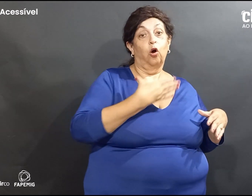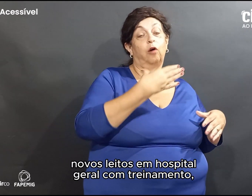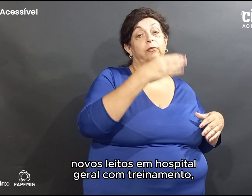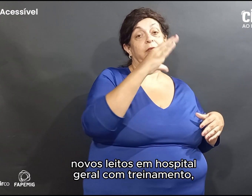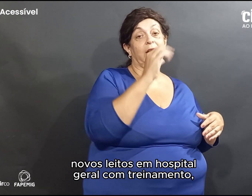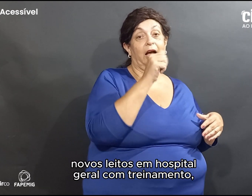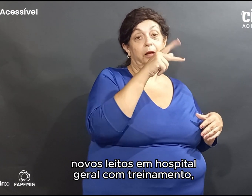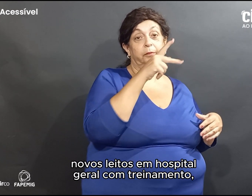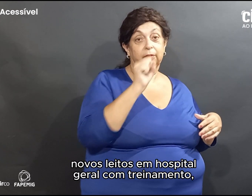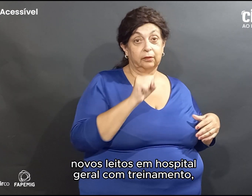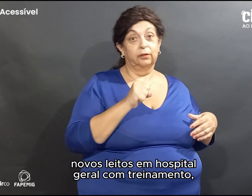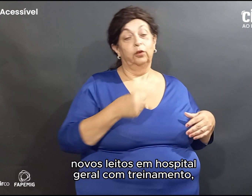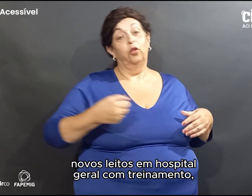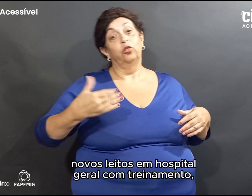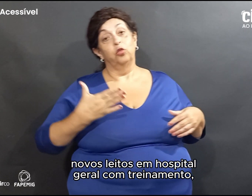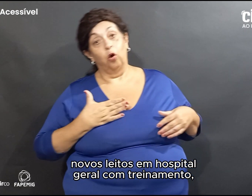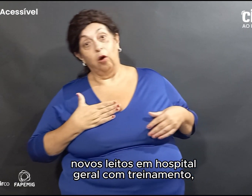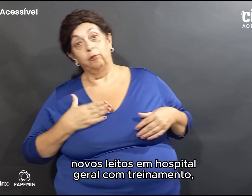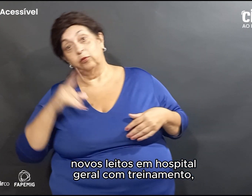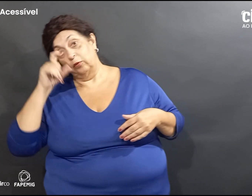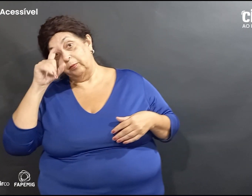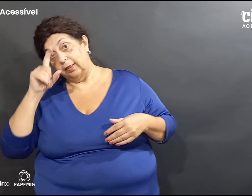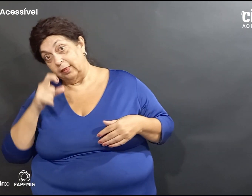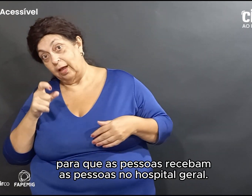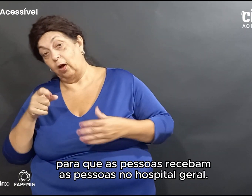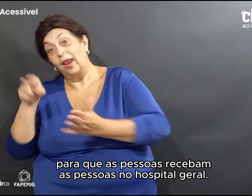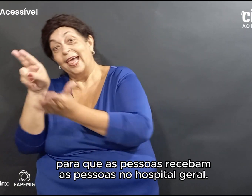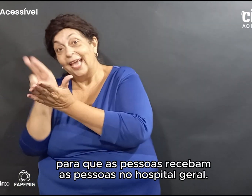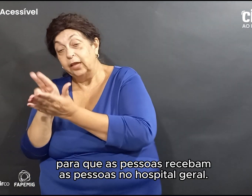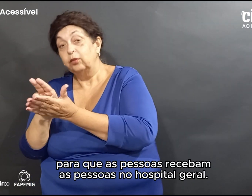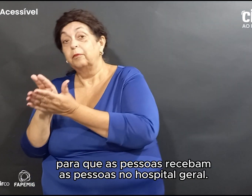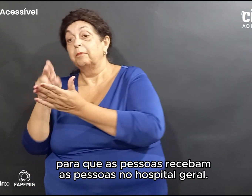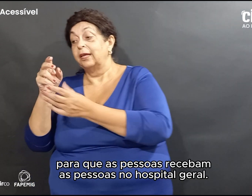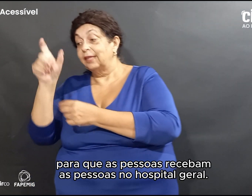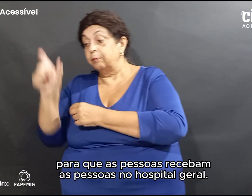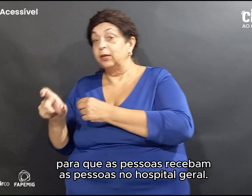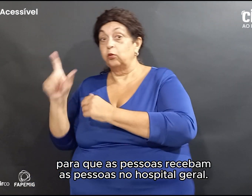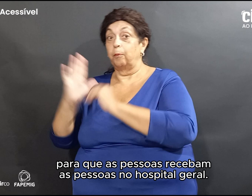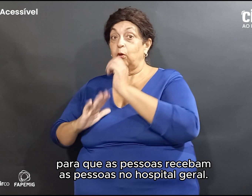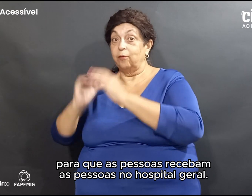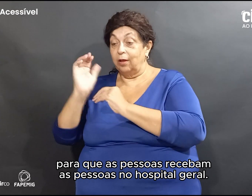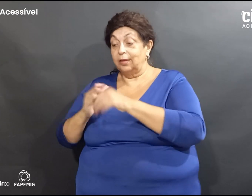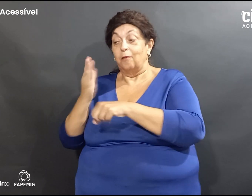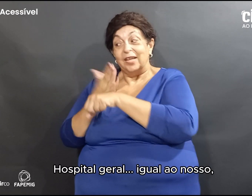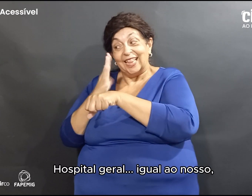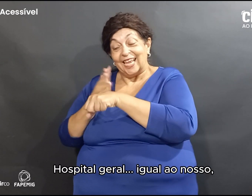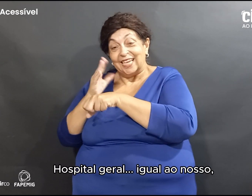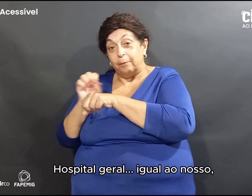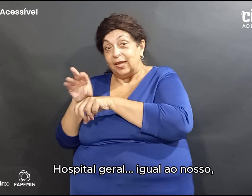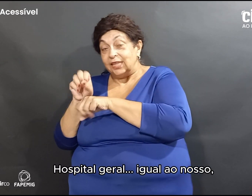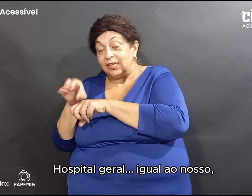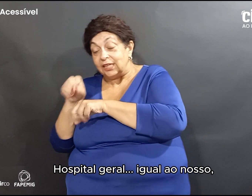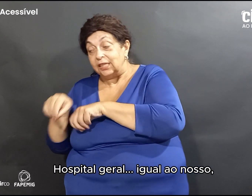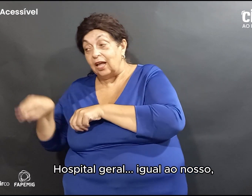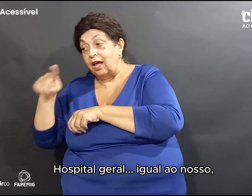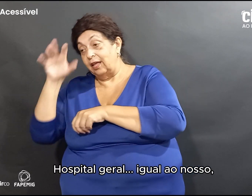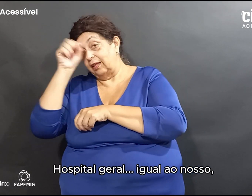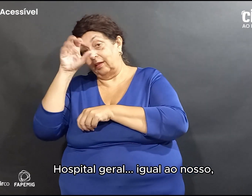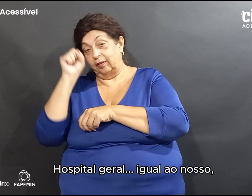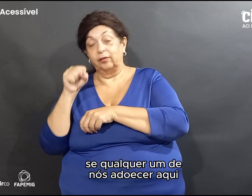novos leitos em hospital geral com treinamento para que as pessoas recebam as pessoas no hospital geral. Hospital geral, igual a nosso, né? Se